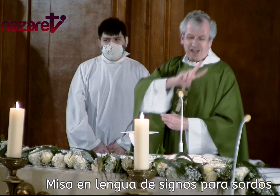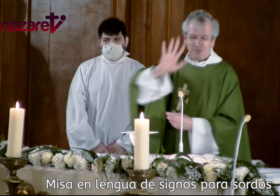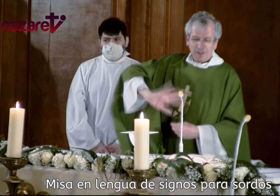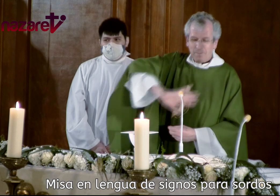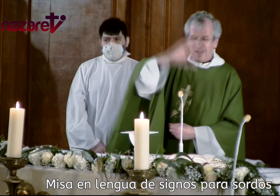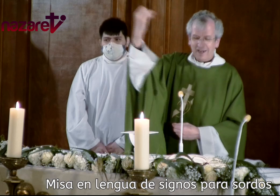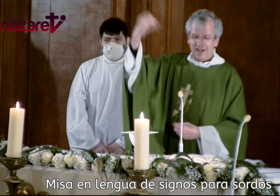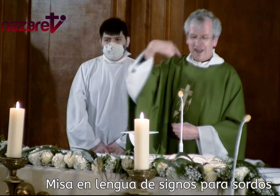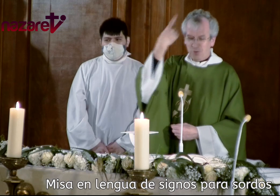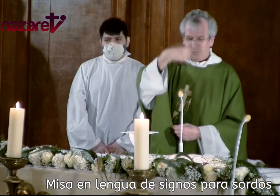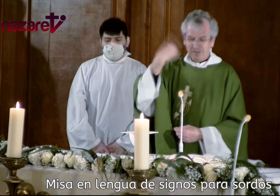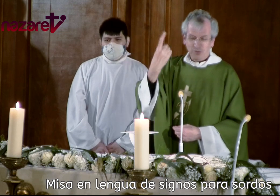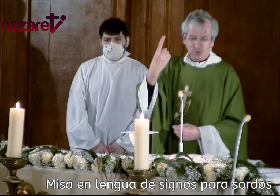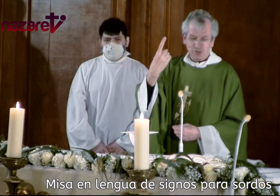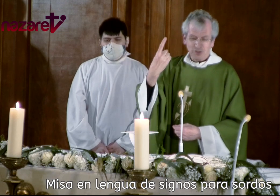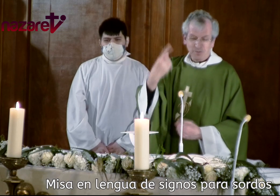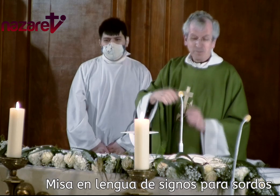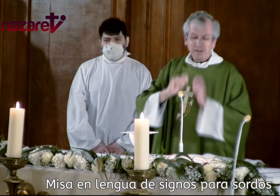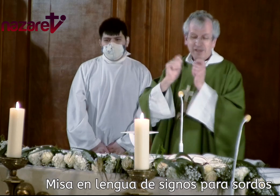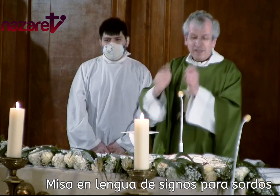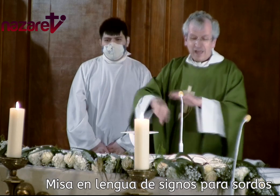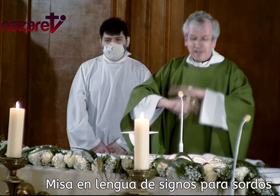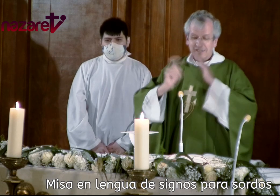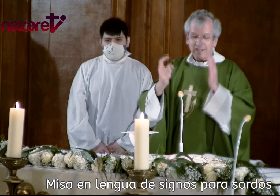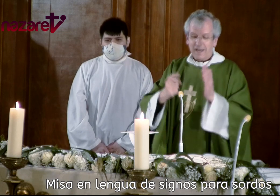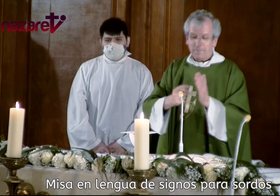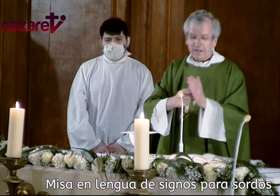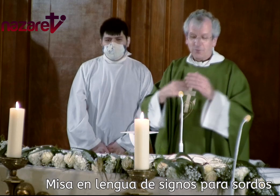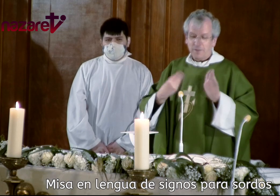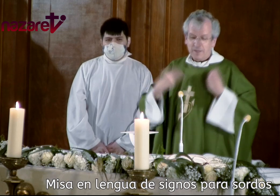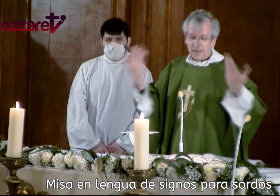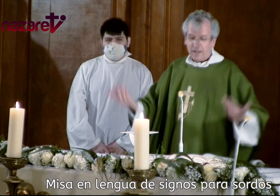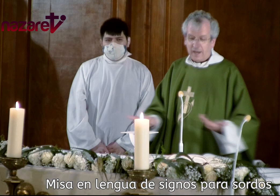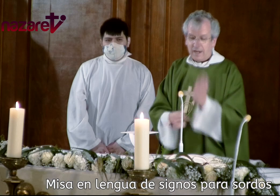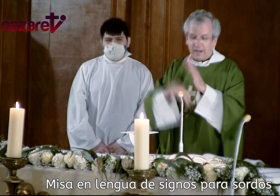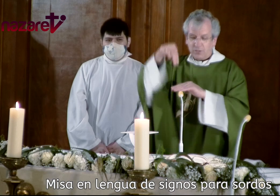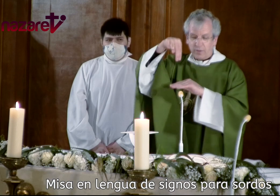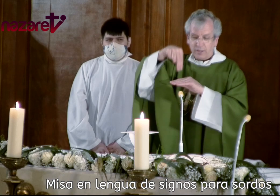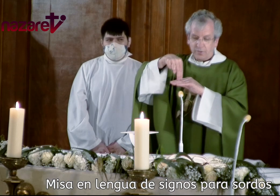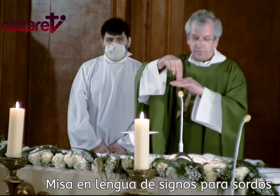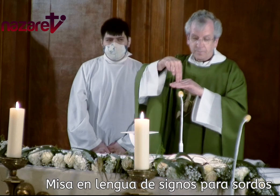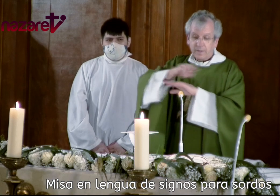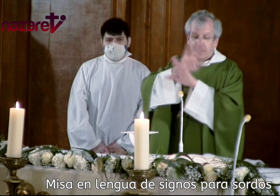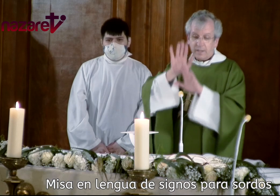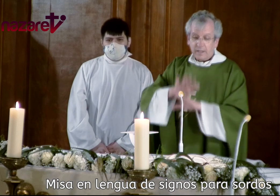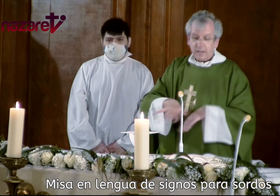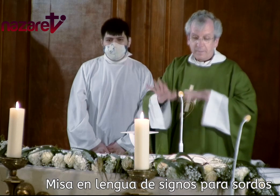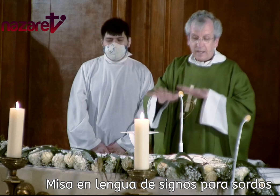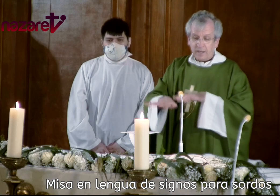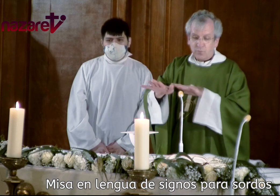contemplar la luz de tu rostro y dales la plenitud de vida en la resurrección y terminada nuestra